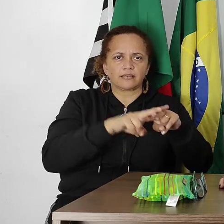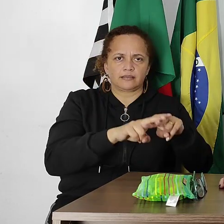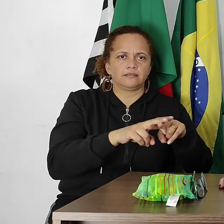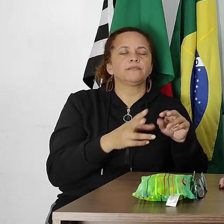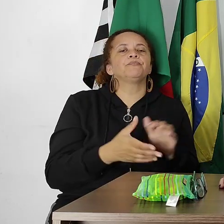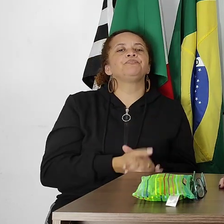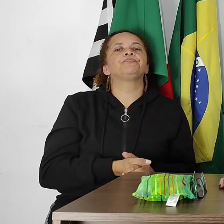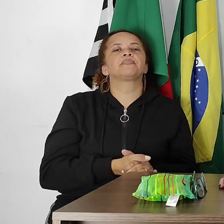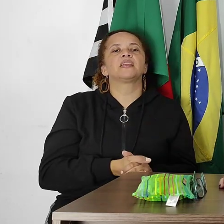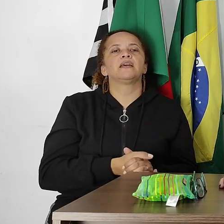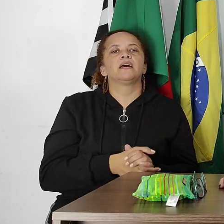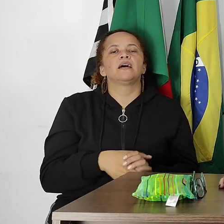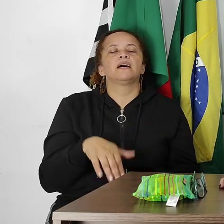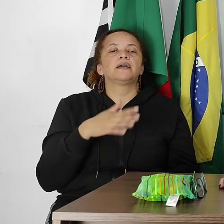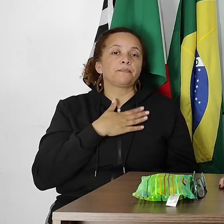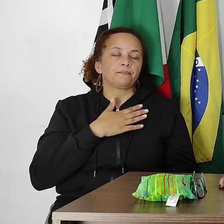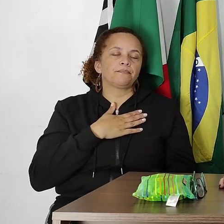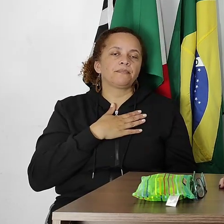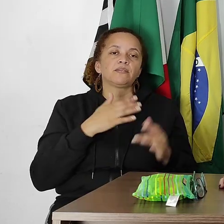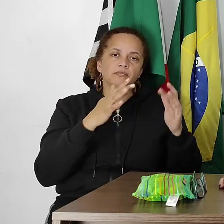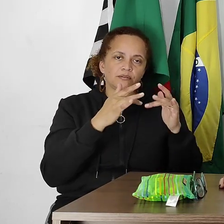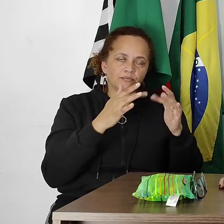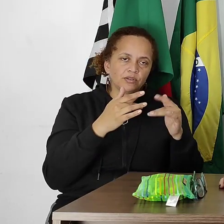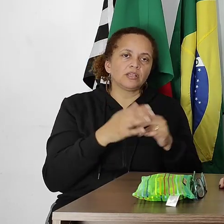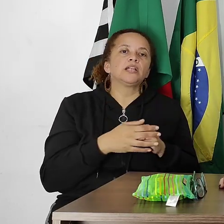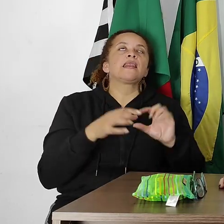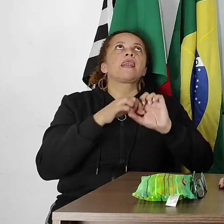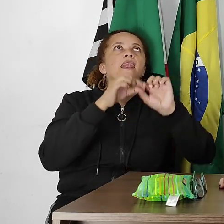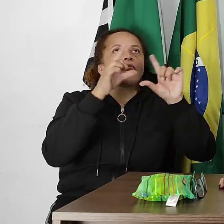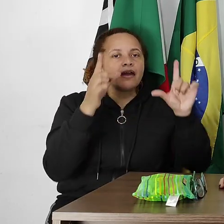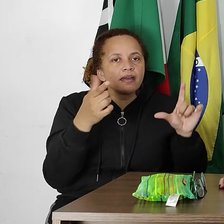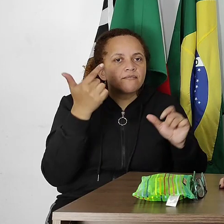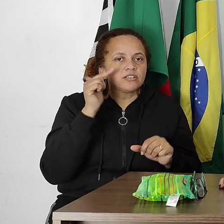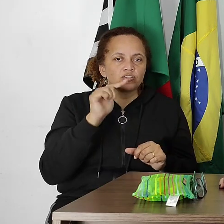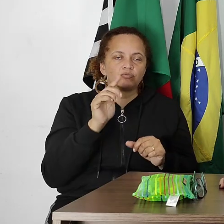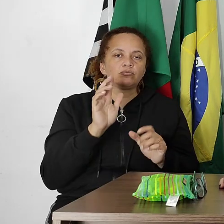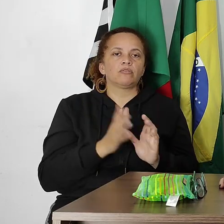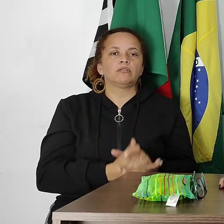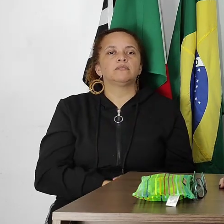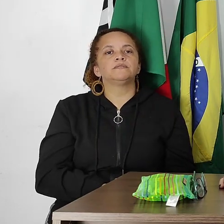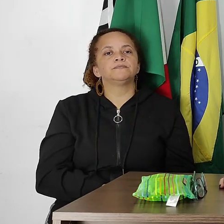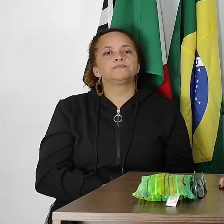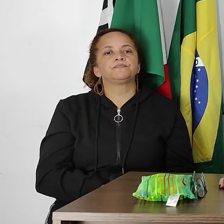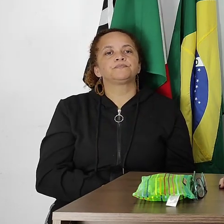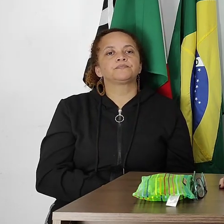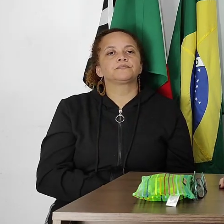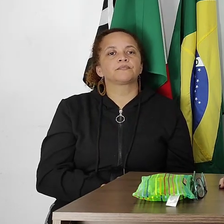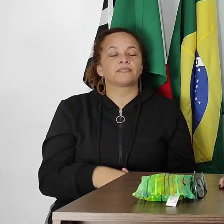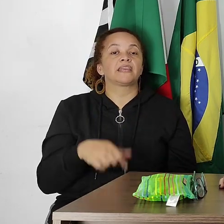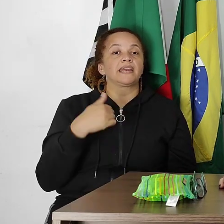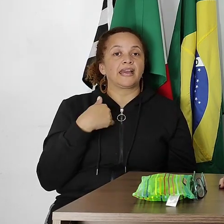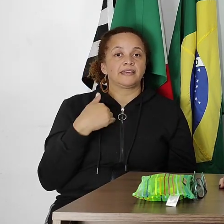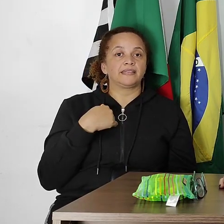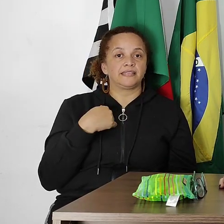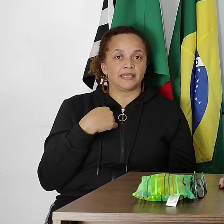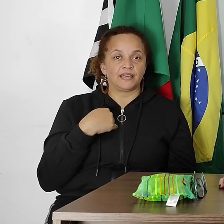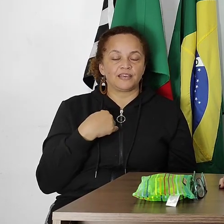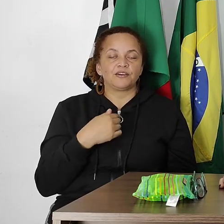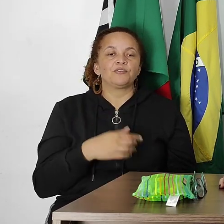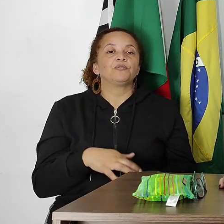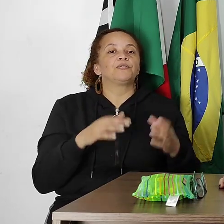saiu, né? Pagou ali pro que ele fez. E aí eu engravidei aos